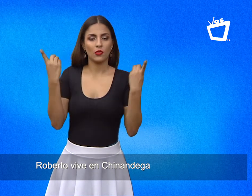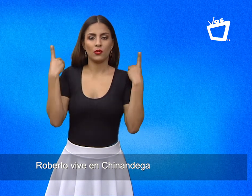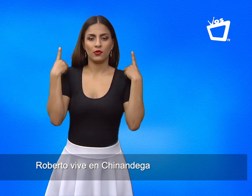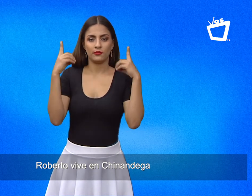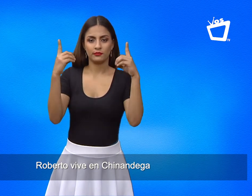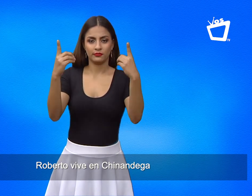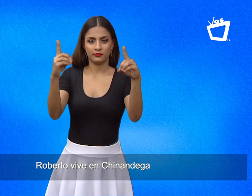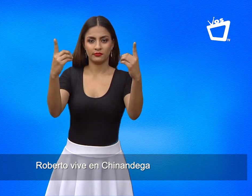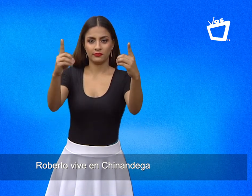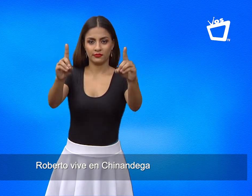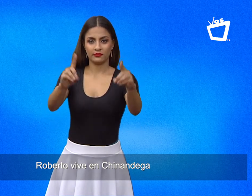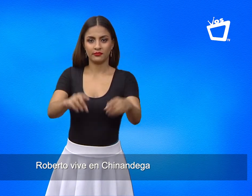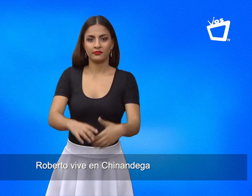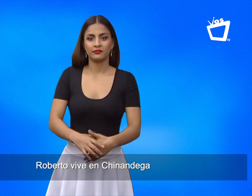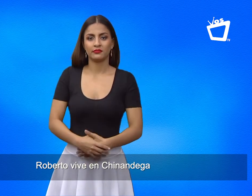Roberto vive en Chinandega.